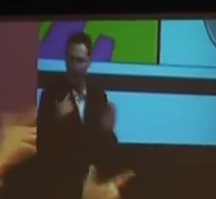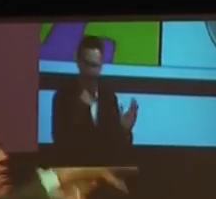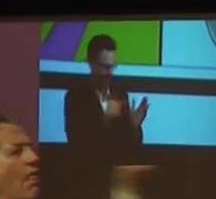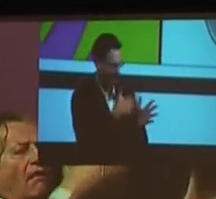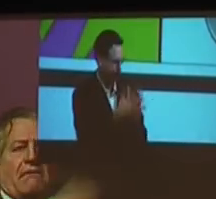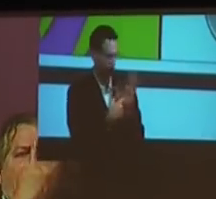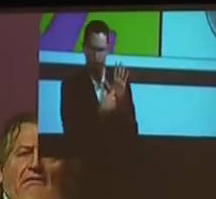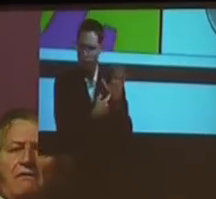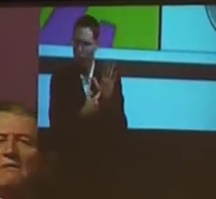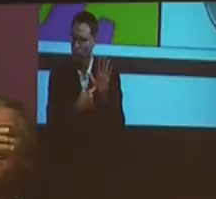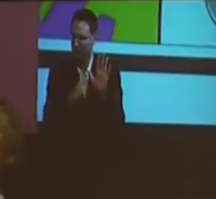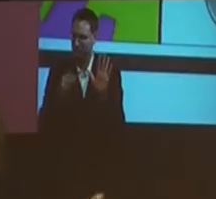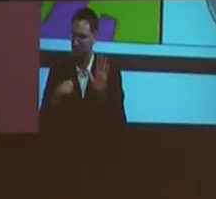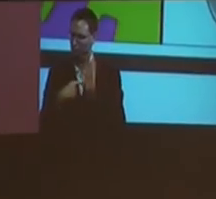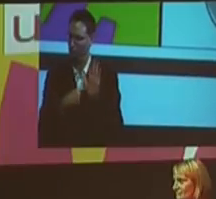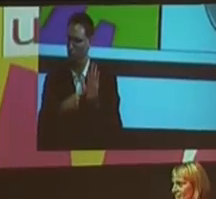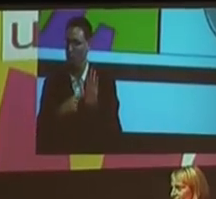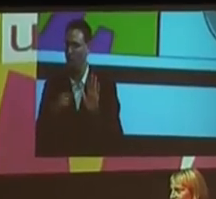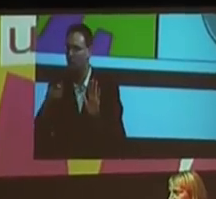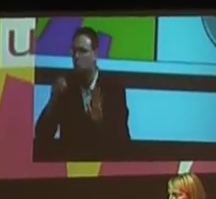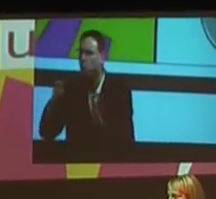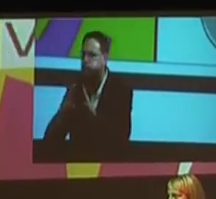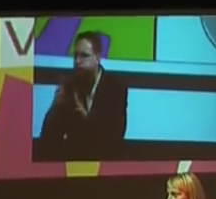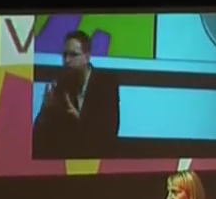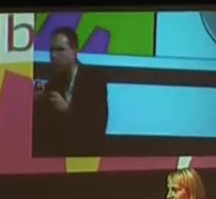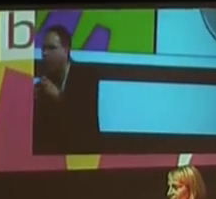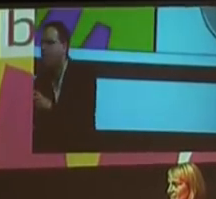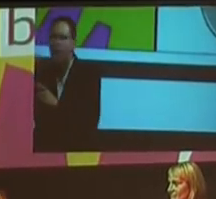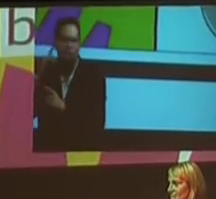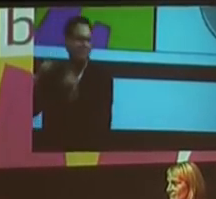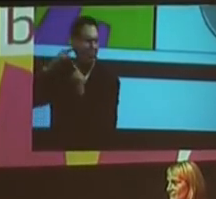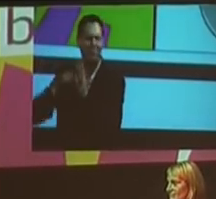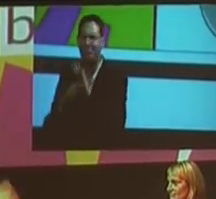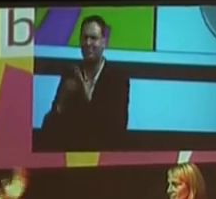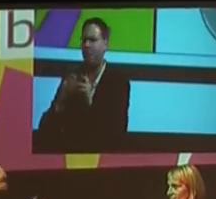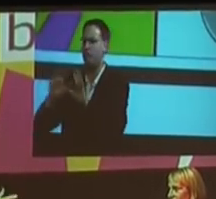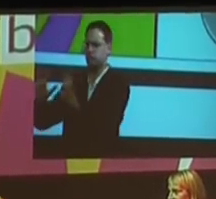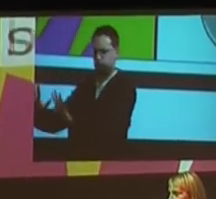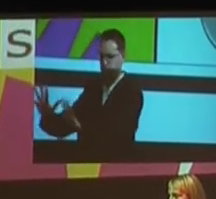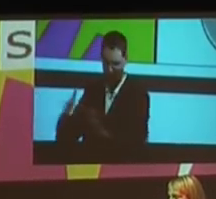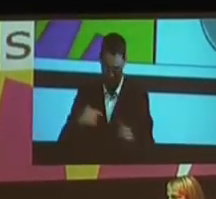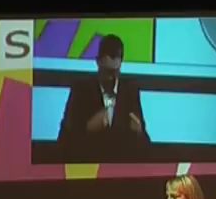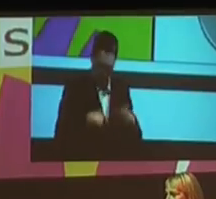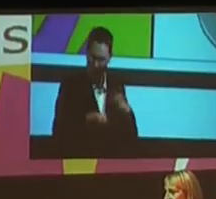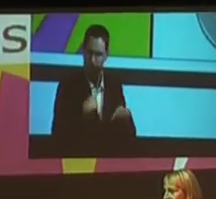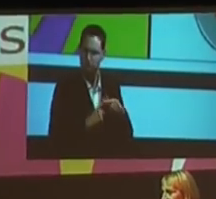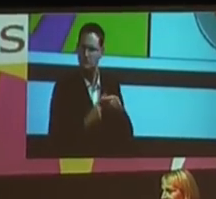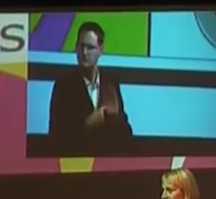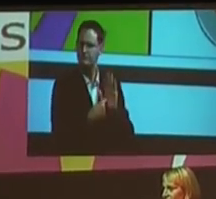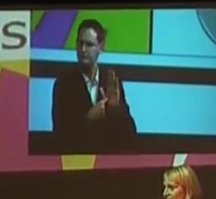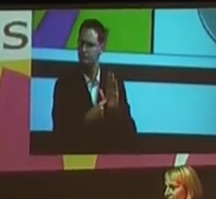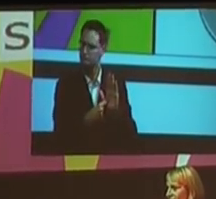dort hinzufahren und zu sagen, aufzuhören, immer zu weinen und zu klagen, weh zu klagen und